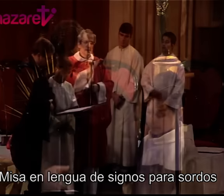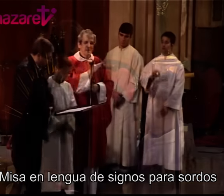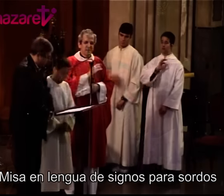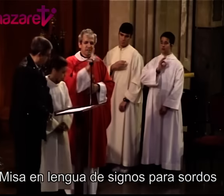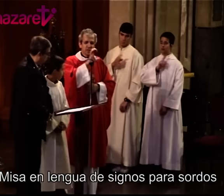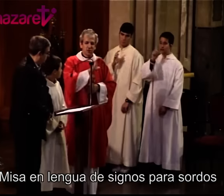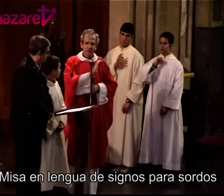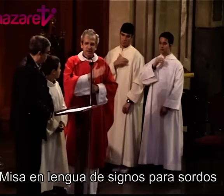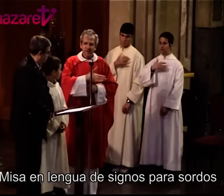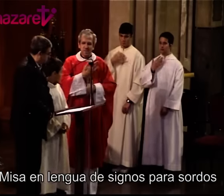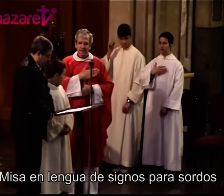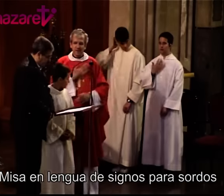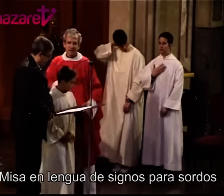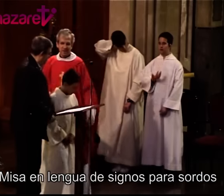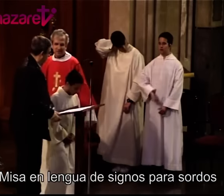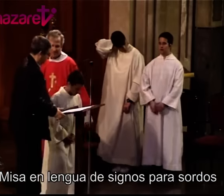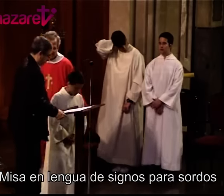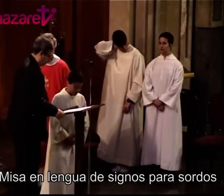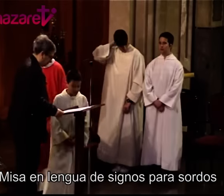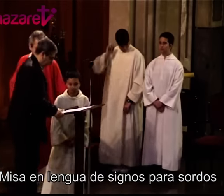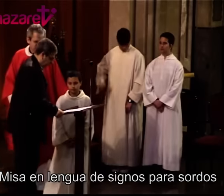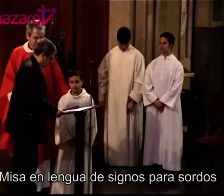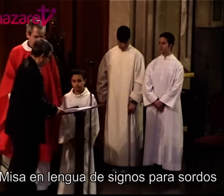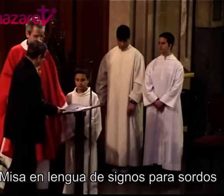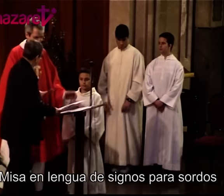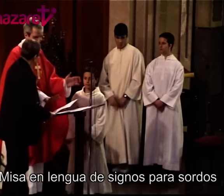Oremos. Señor, ten piedad.